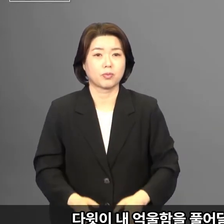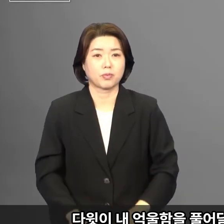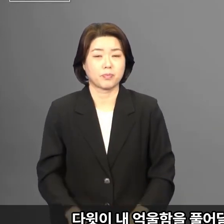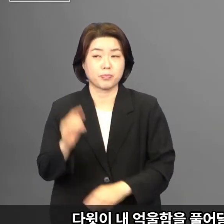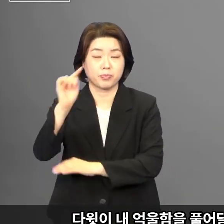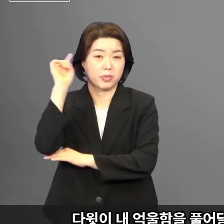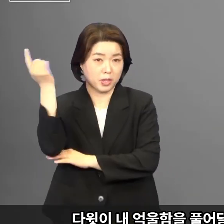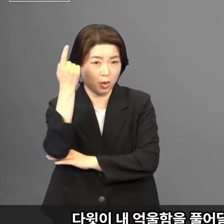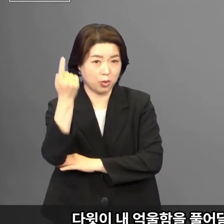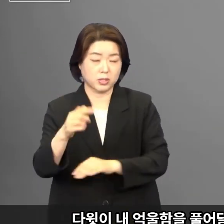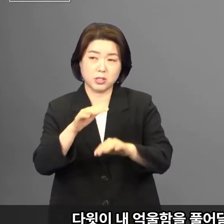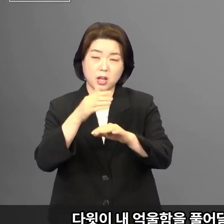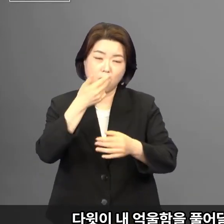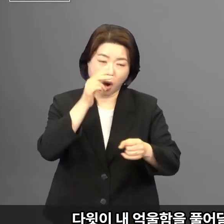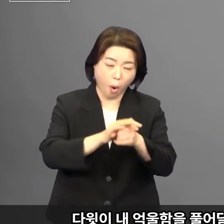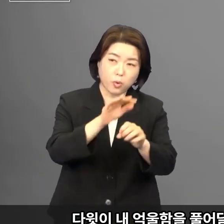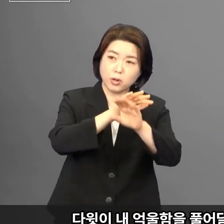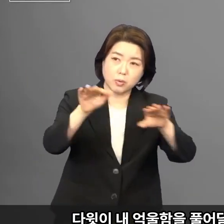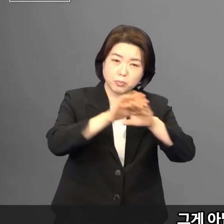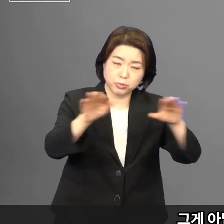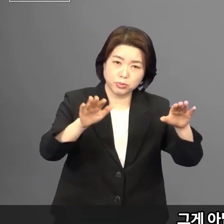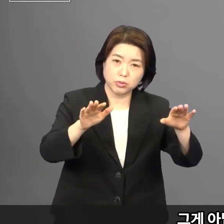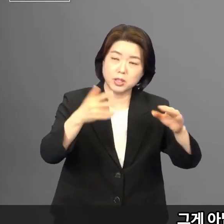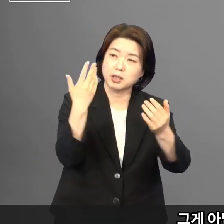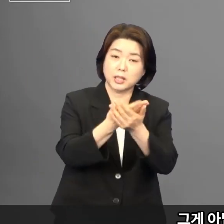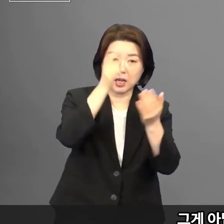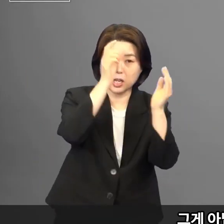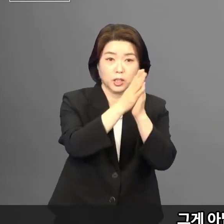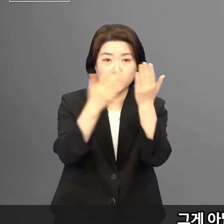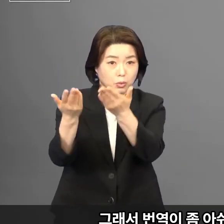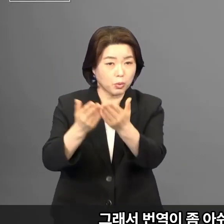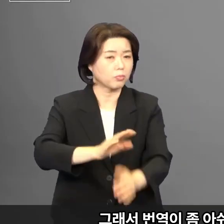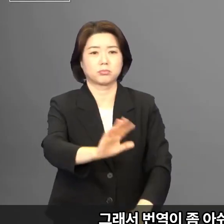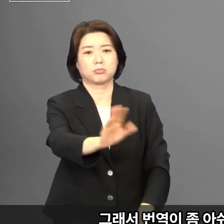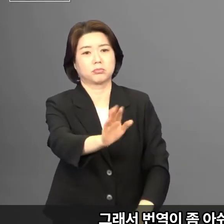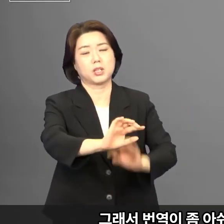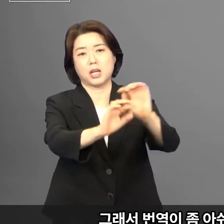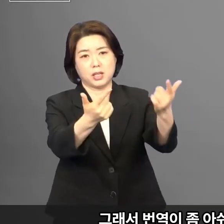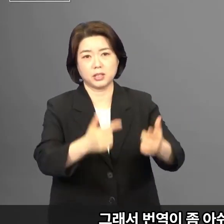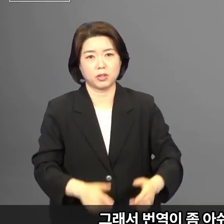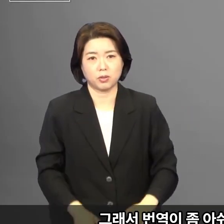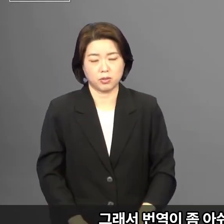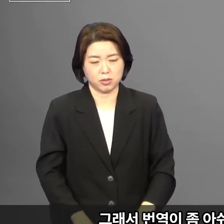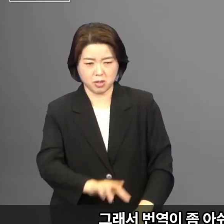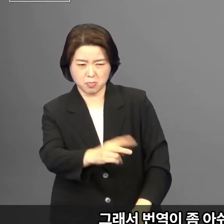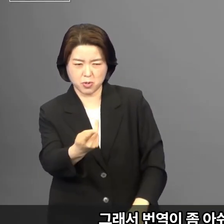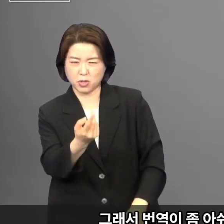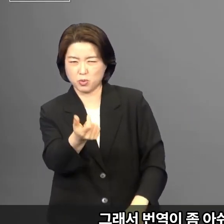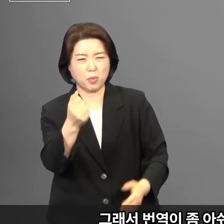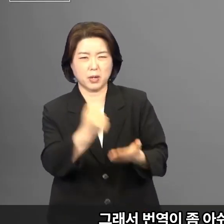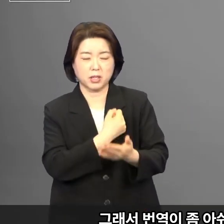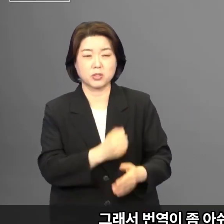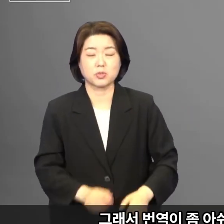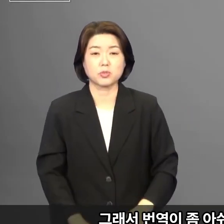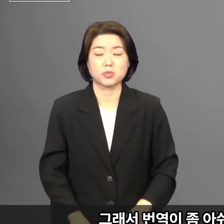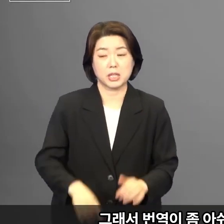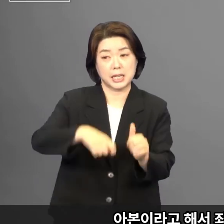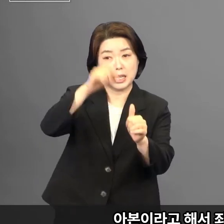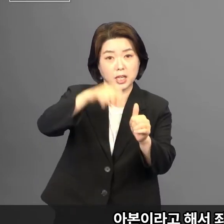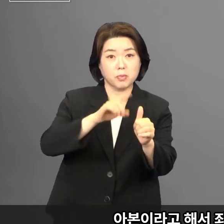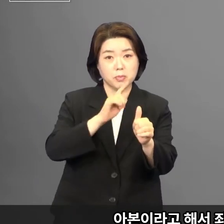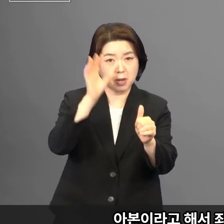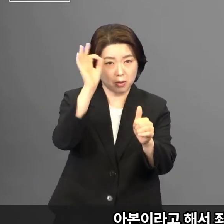다윗이 내 억울함을 풀어달라고 기도하는 것처럼 보이지만 그게 아닙니다, 사실은. 그래서 번역이 좀 아쉬운데 히브리 언어를